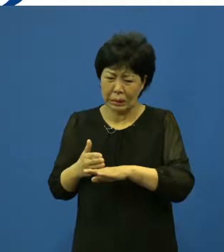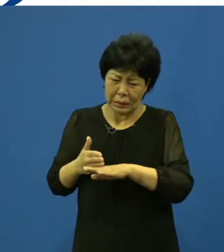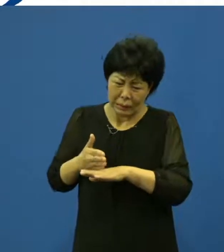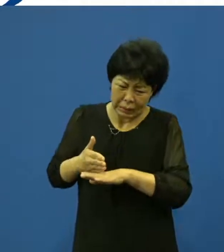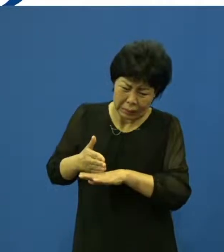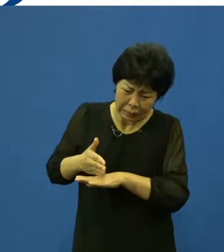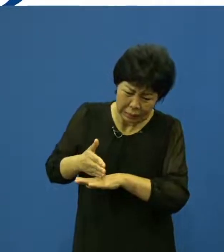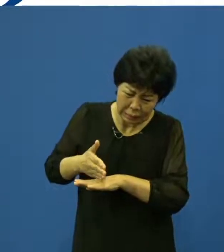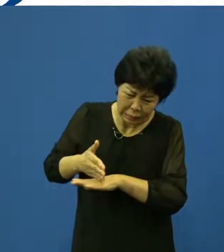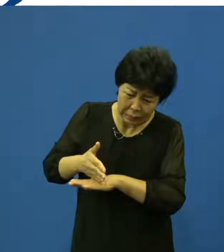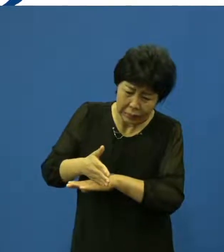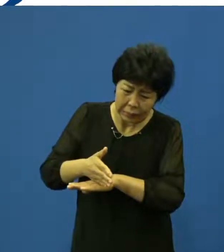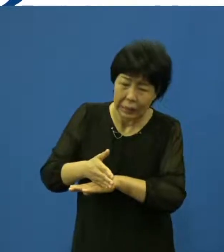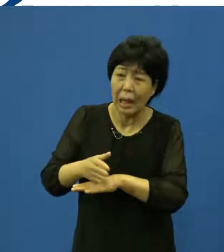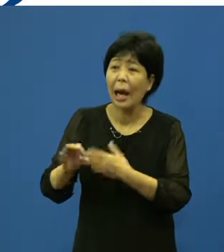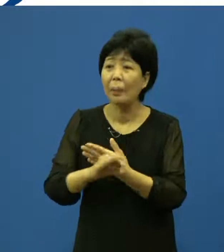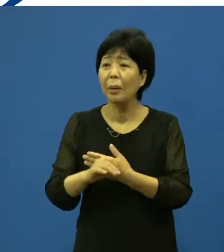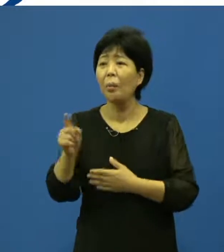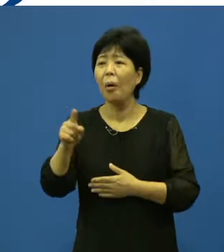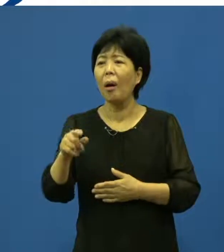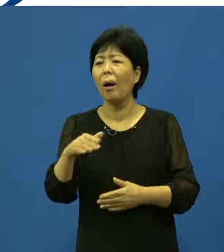줄까요? 잘립니다.